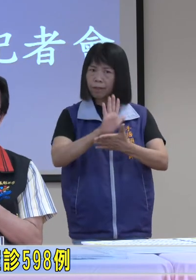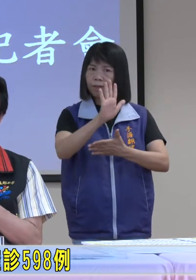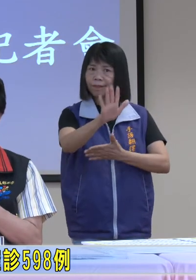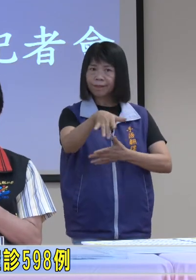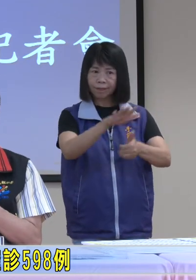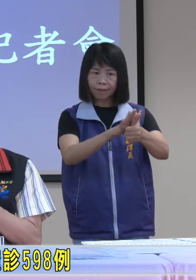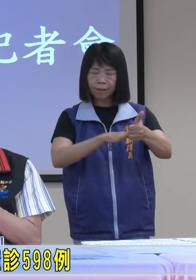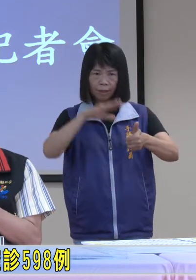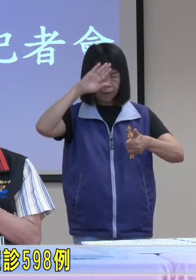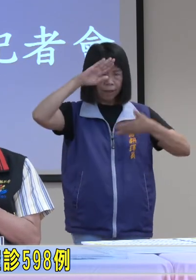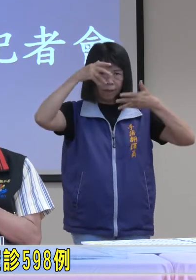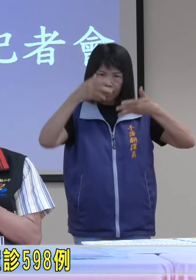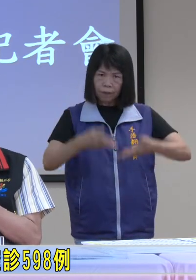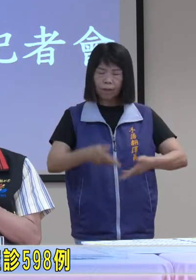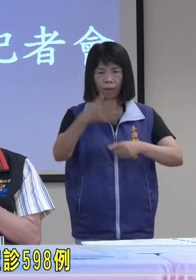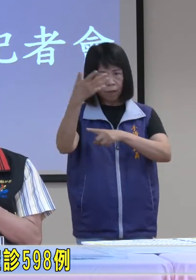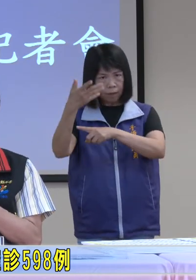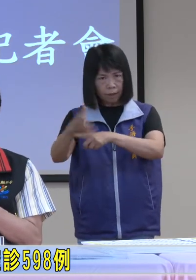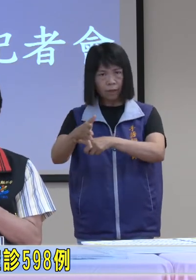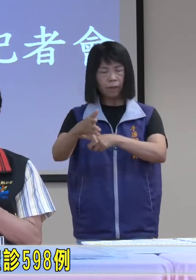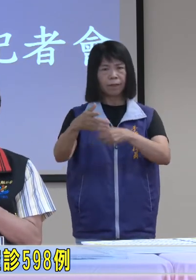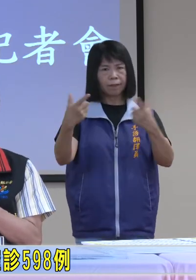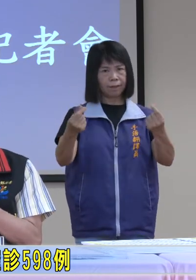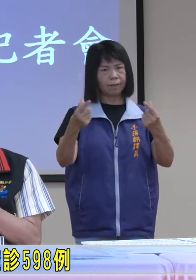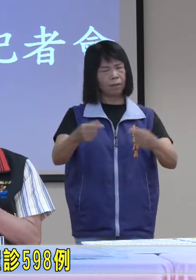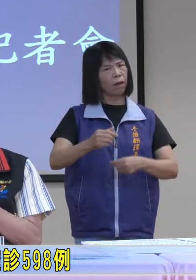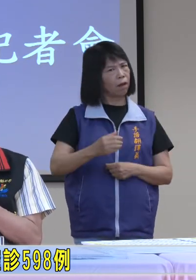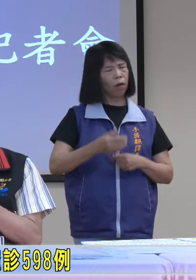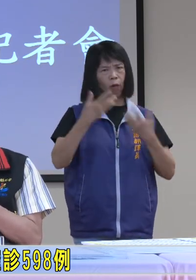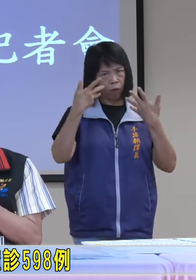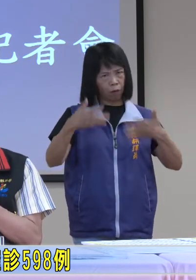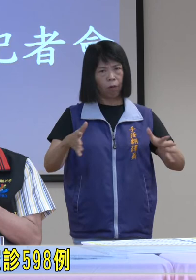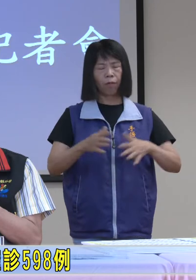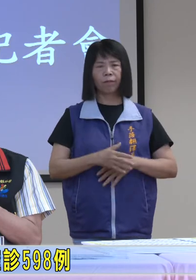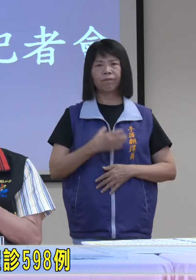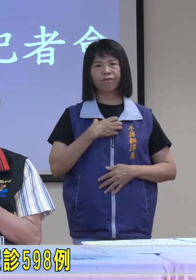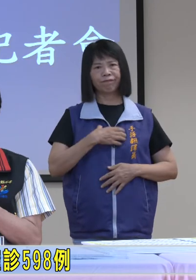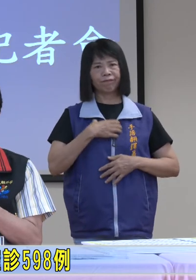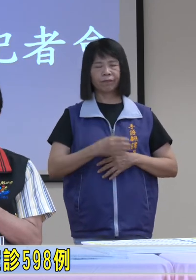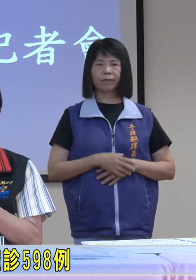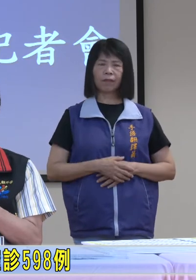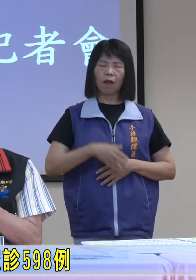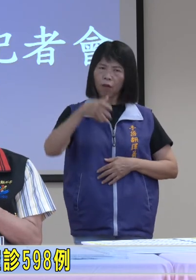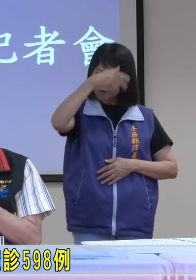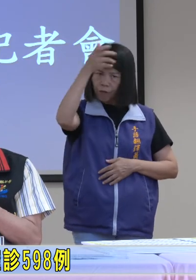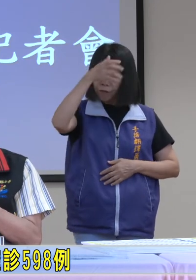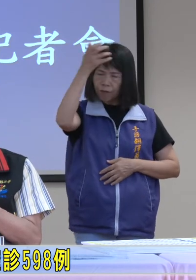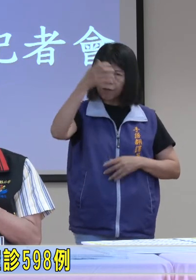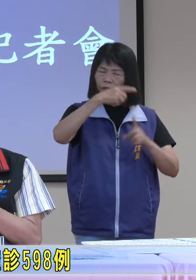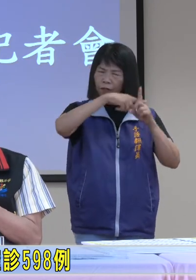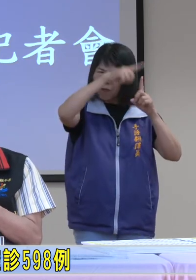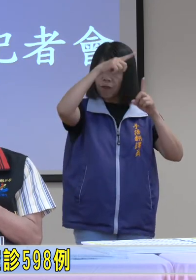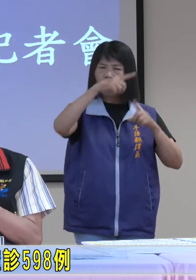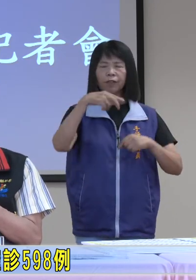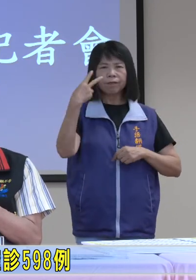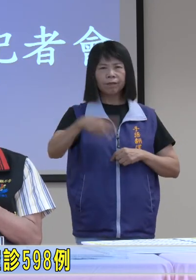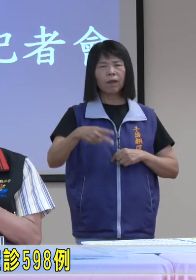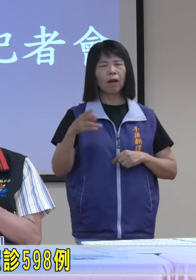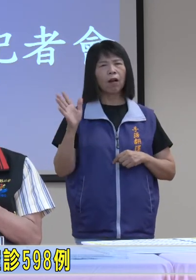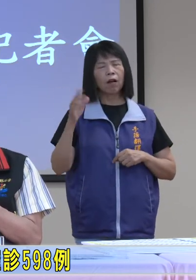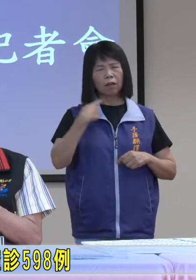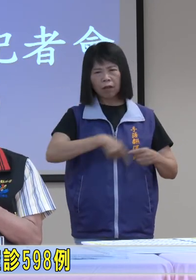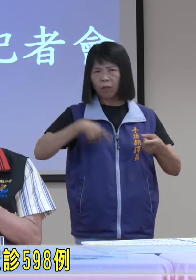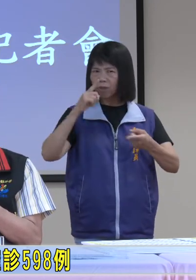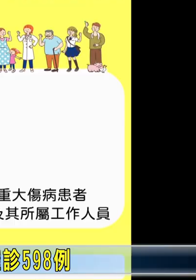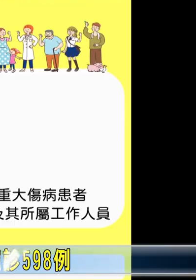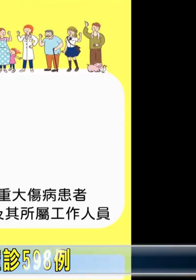的重症跟死亡率其实也是偏高的啊，那也会让你发高烧，非常不舒服，因为它的症